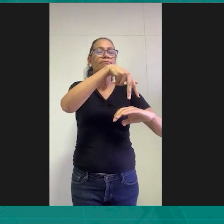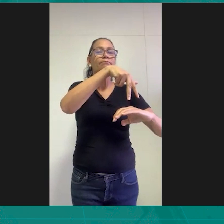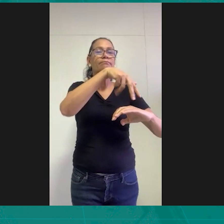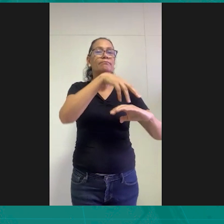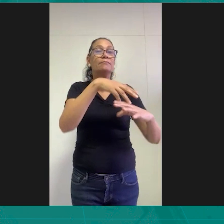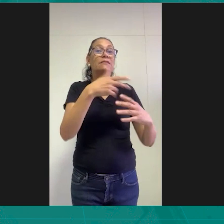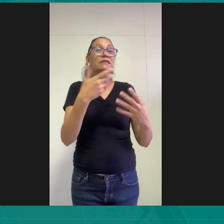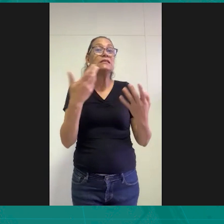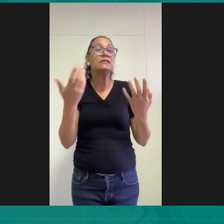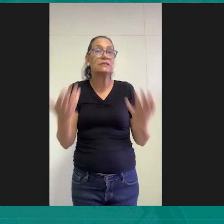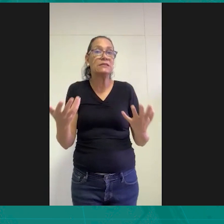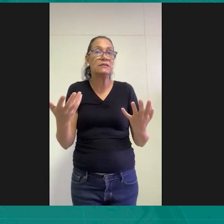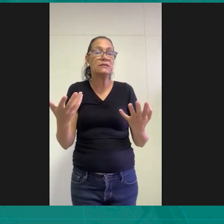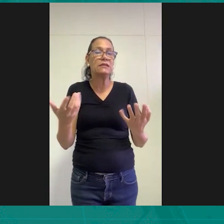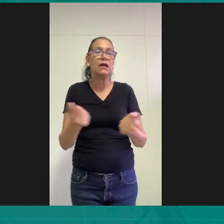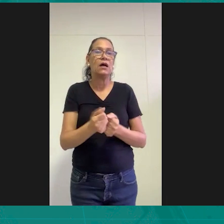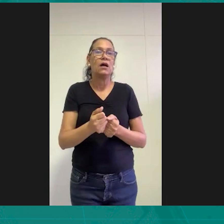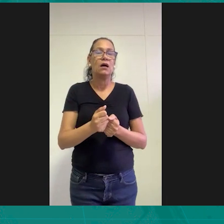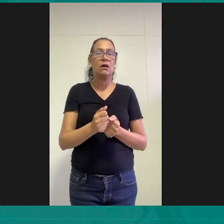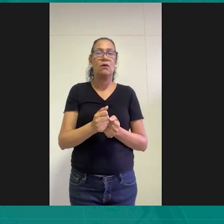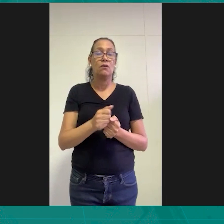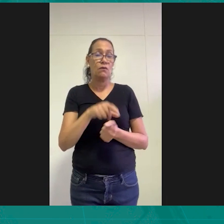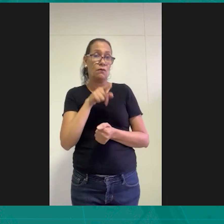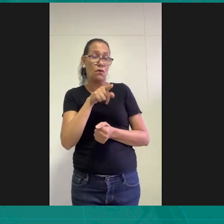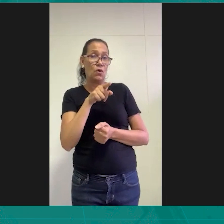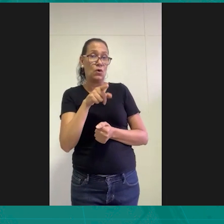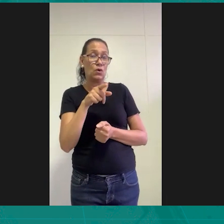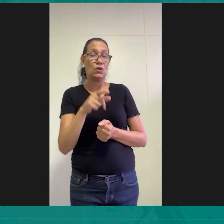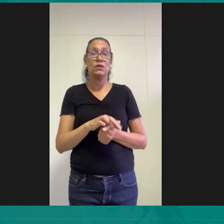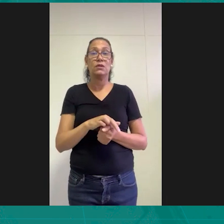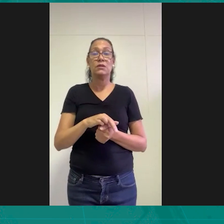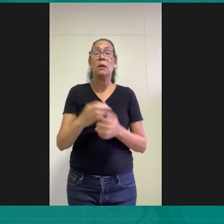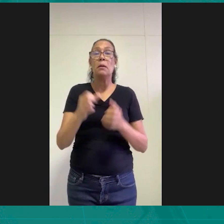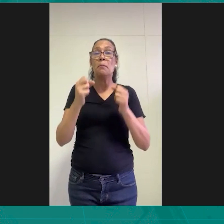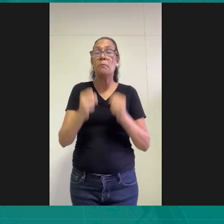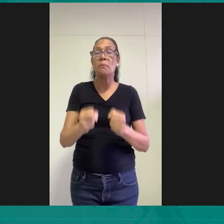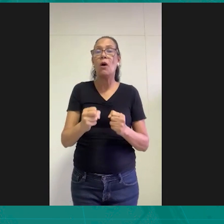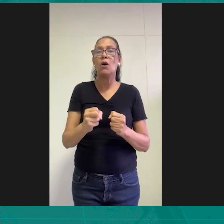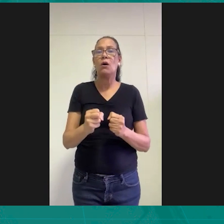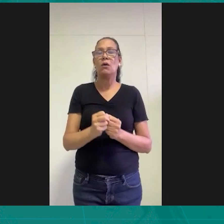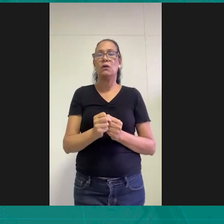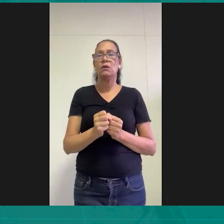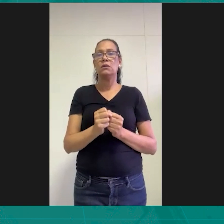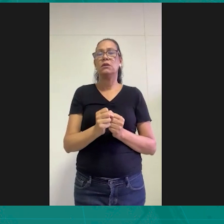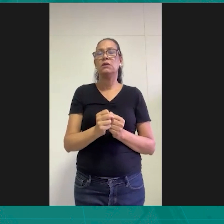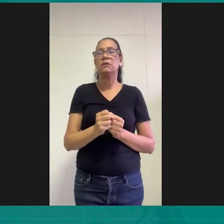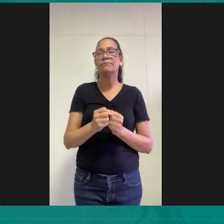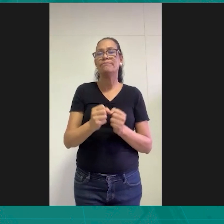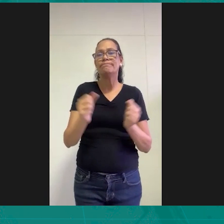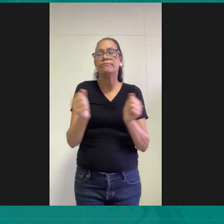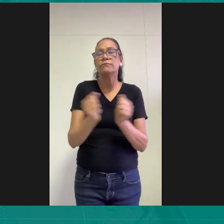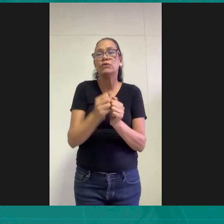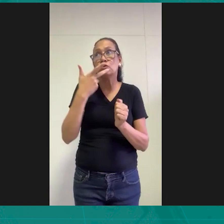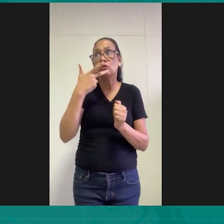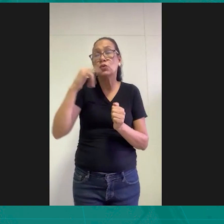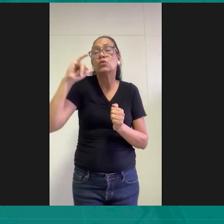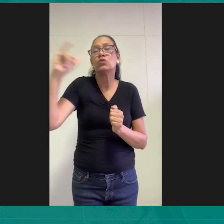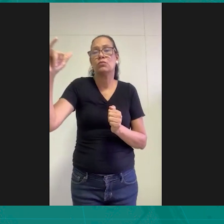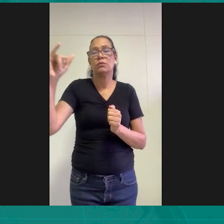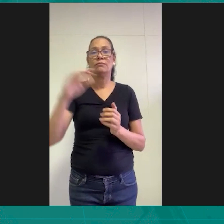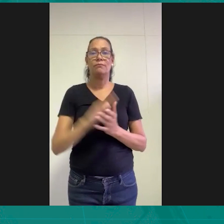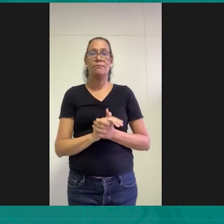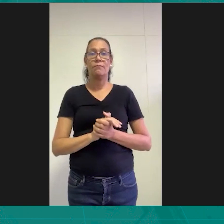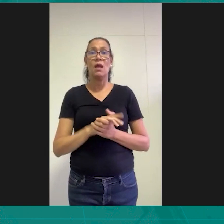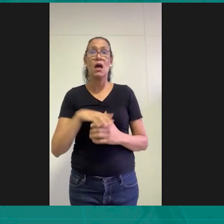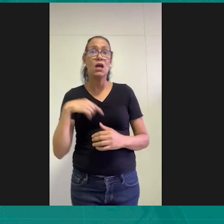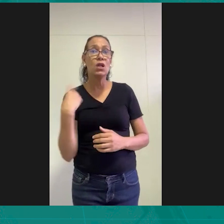mim mesmo. Para nós, irmãos, estarmos no Pai, é necessário nós estarmos em Cristo